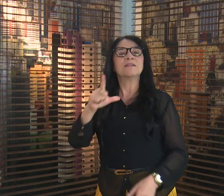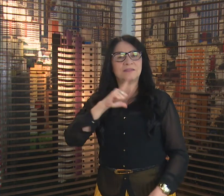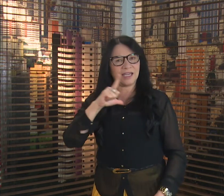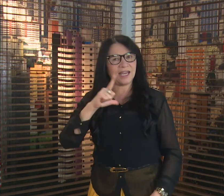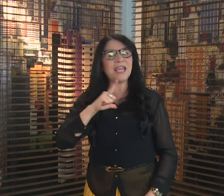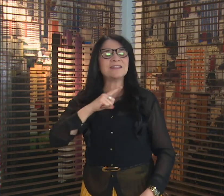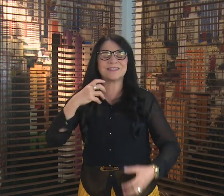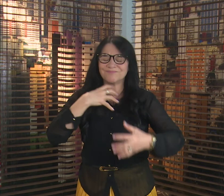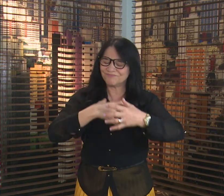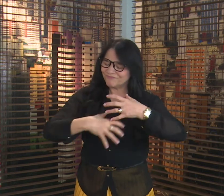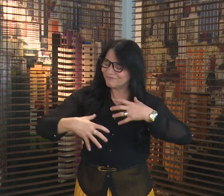tereis